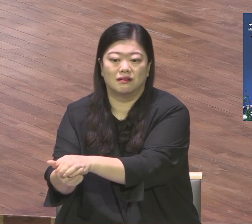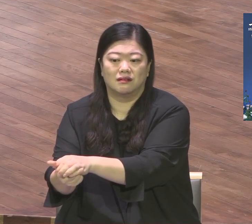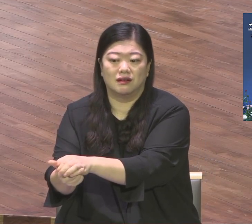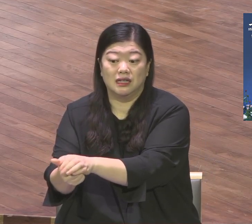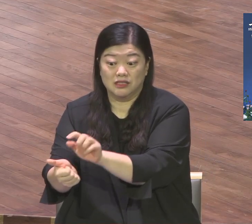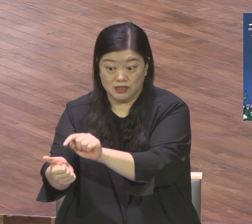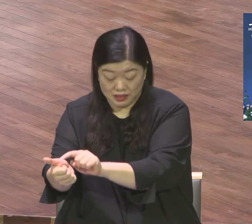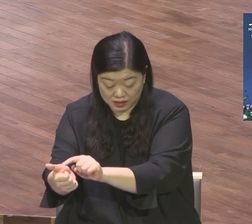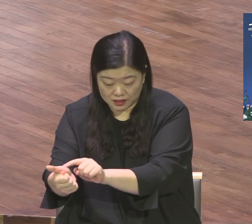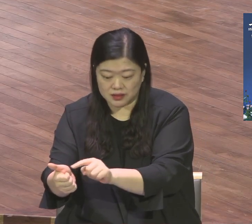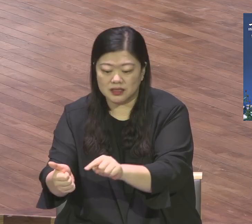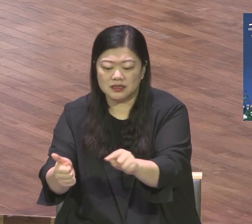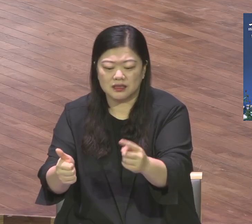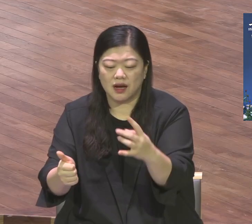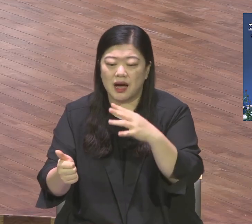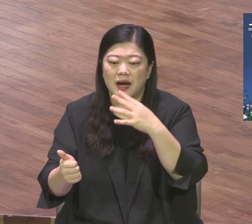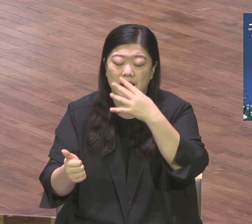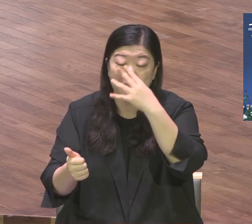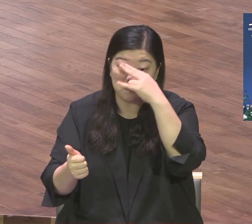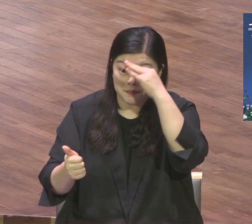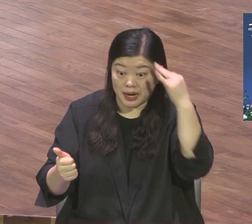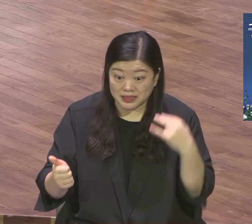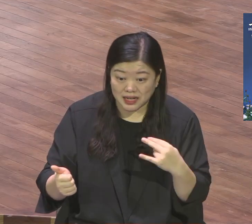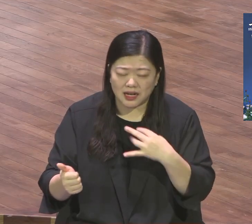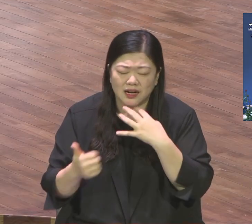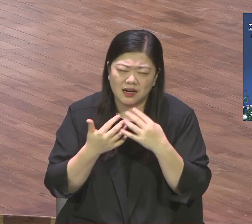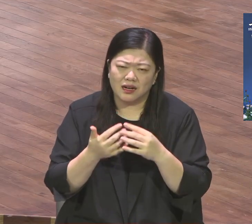때까지 모셨던 교회가 있어요. 제가 거기 가봤어요.